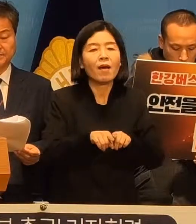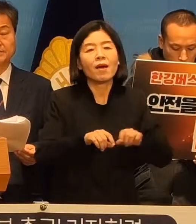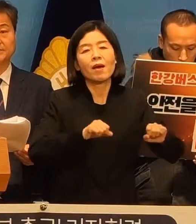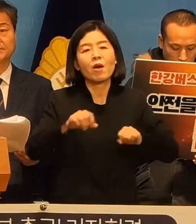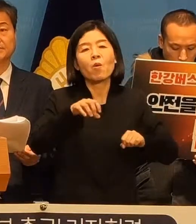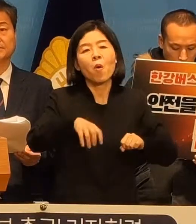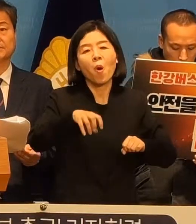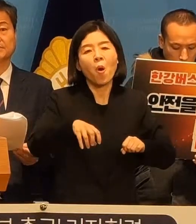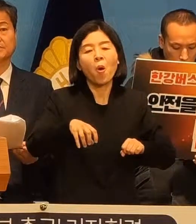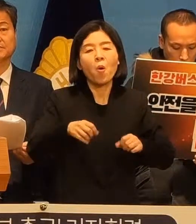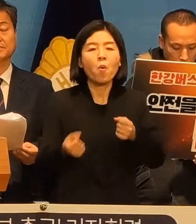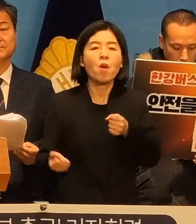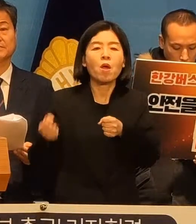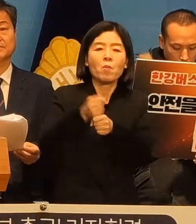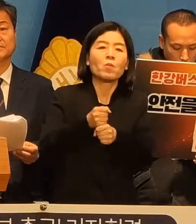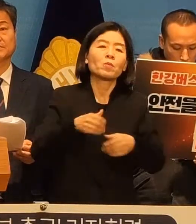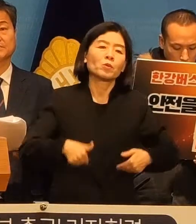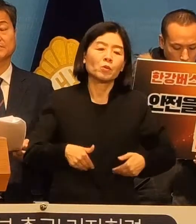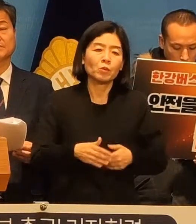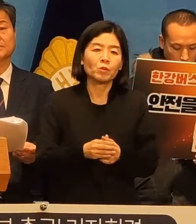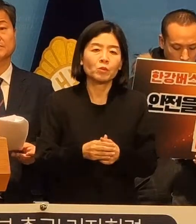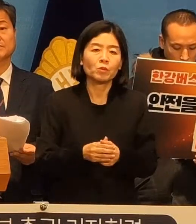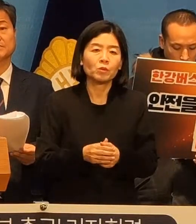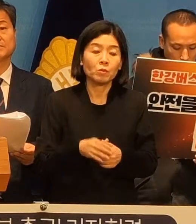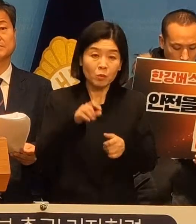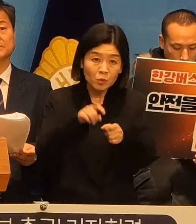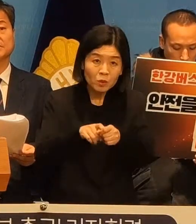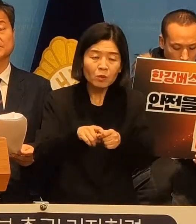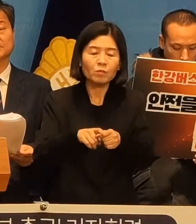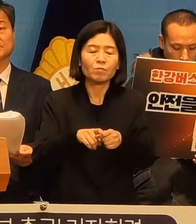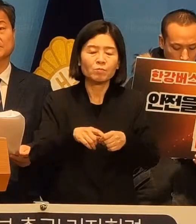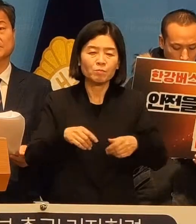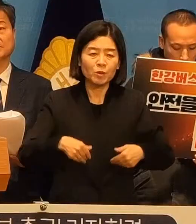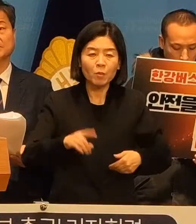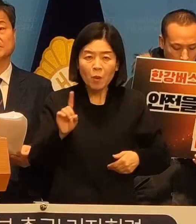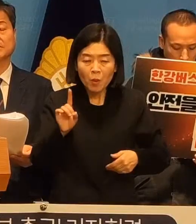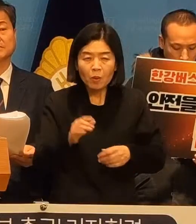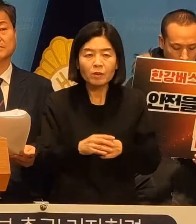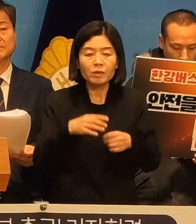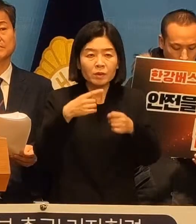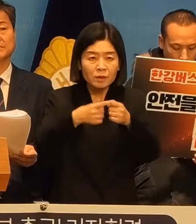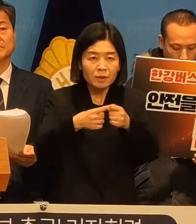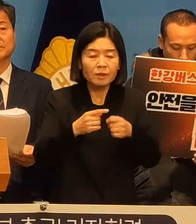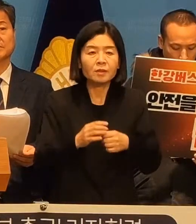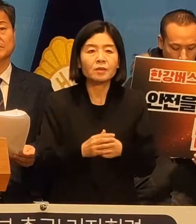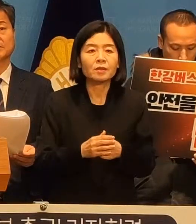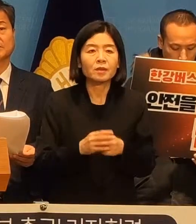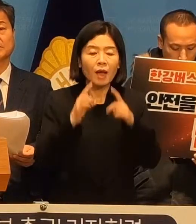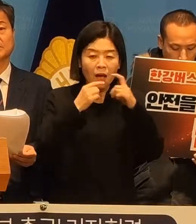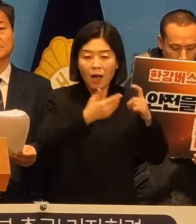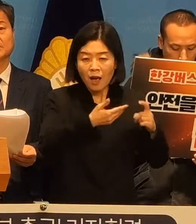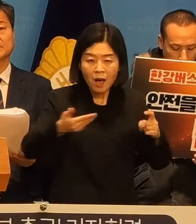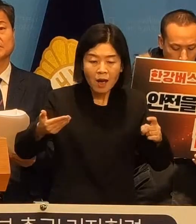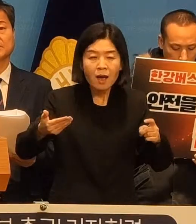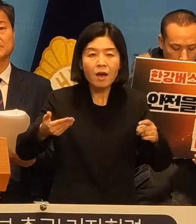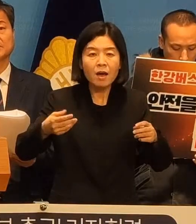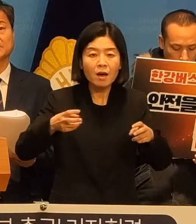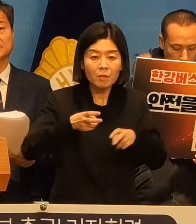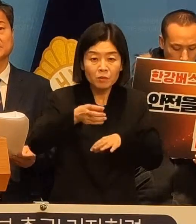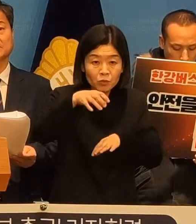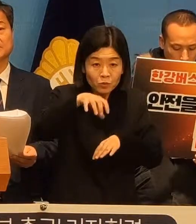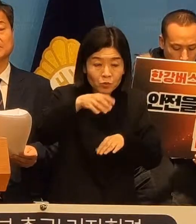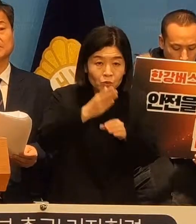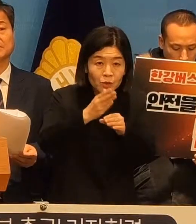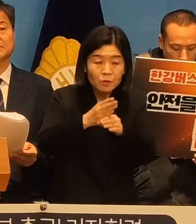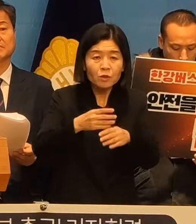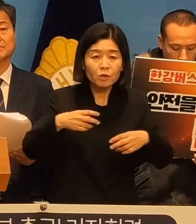위해 다음과 같은 전환이 필요합니다. 첫째, 한강버스 중심의 수상교통